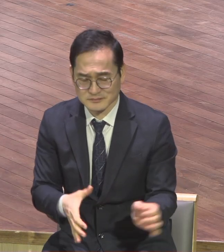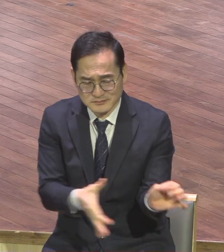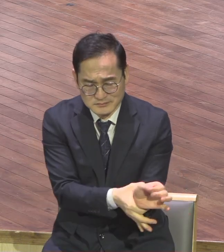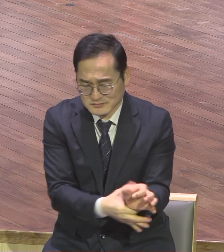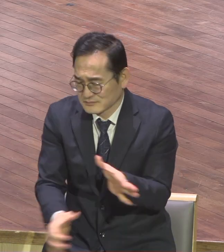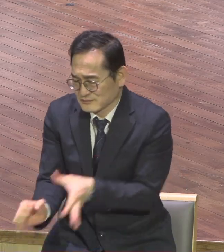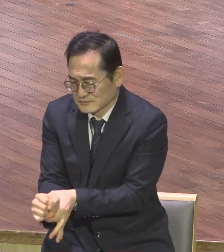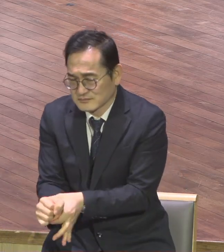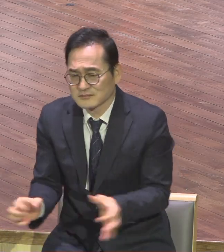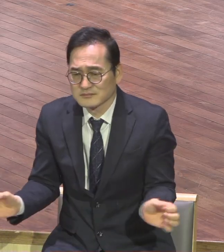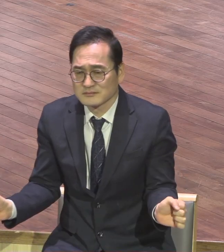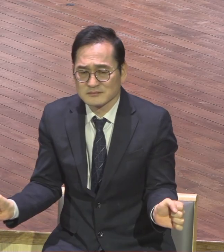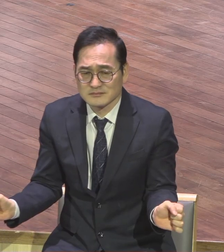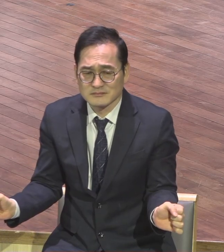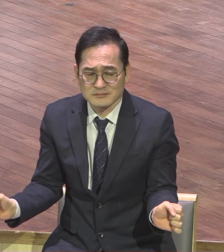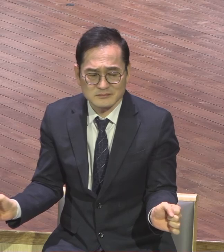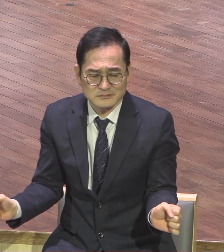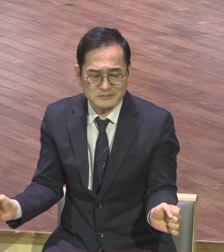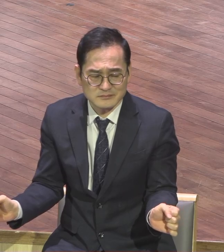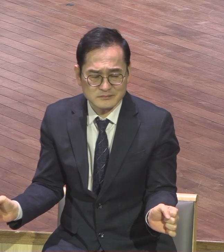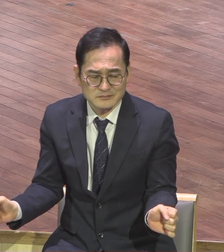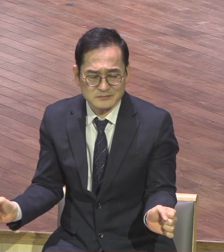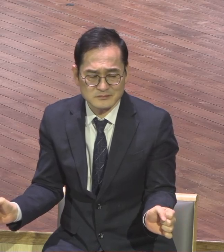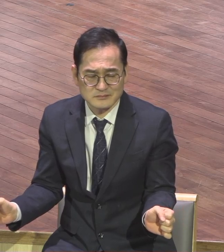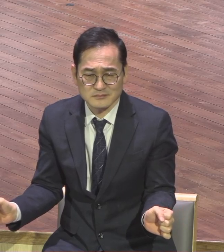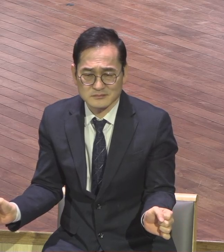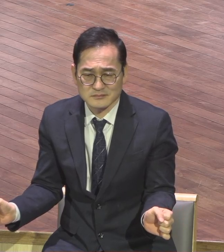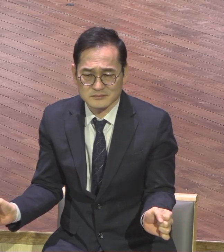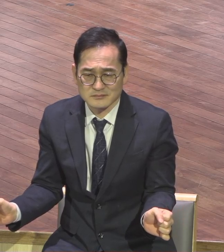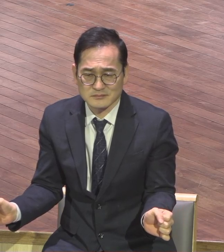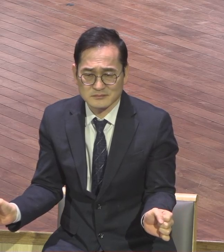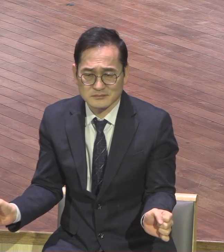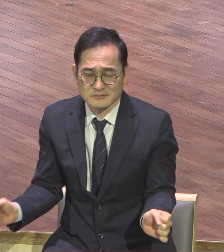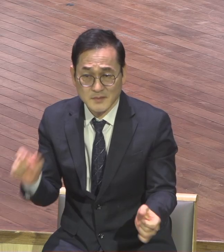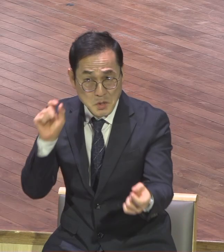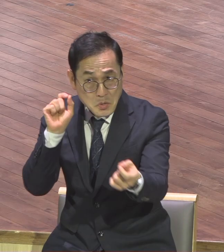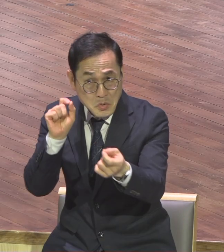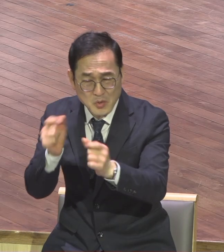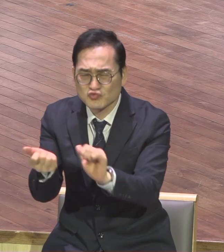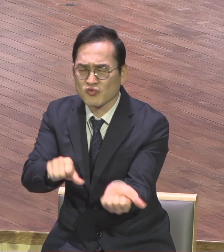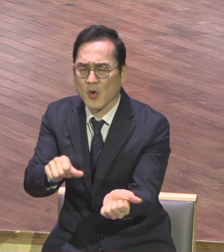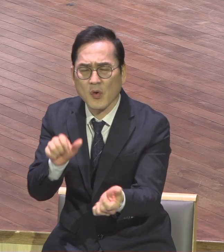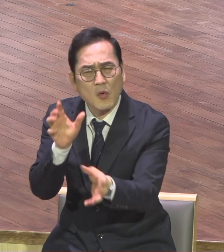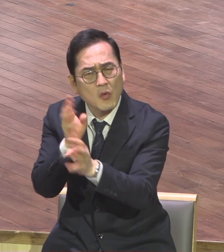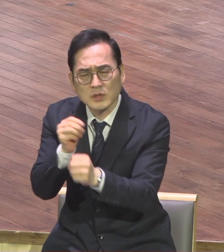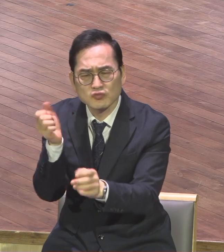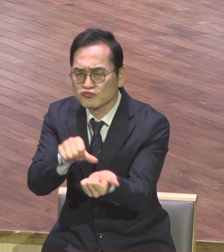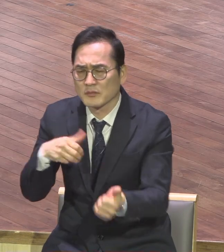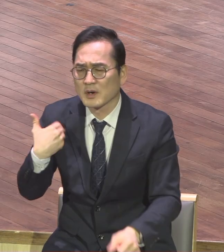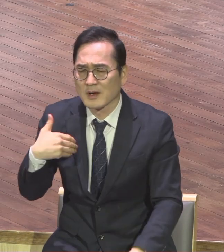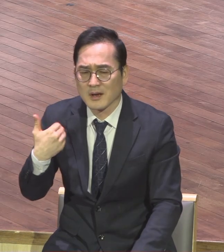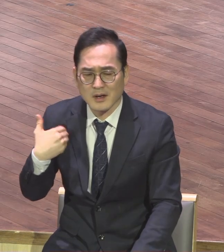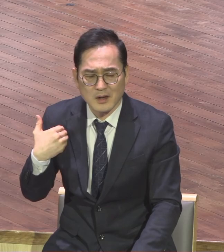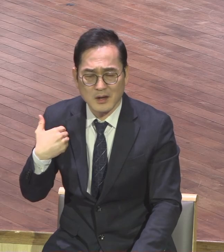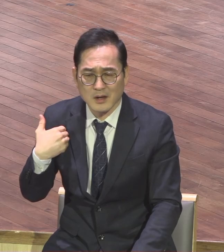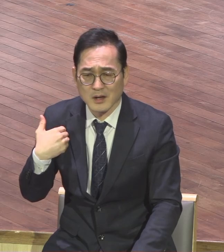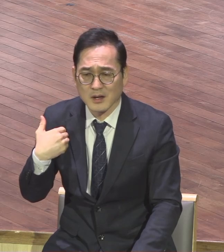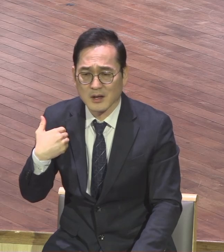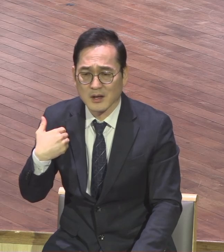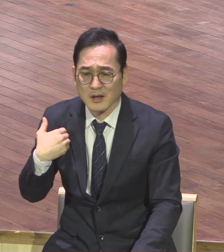매인 상태에서, 하루하루가 죽을 날을 기다리는 상황 속에서 언제 황제가